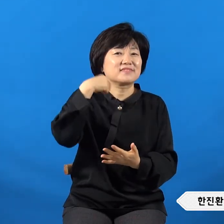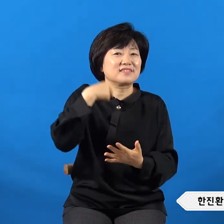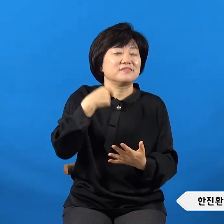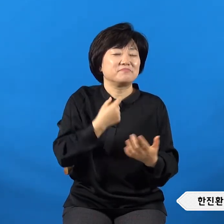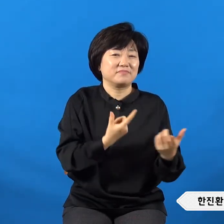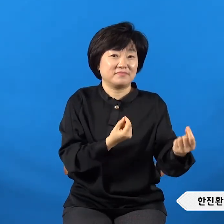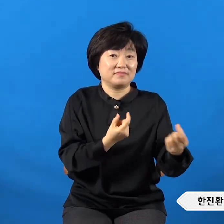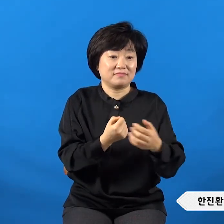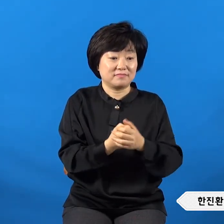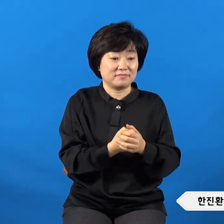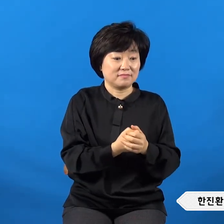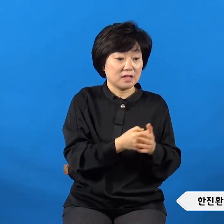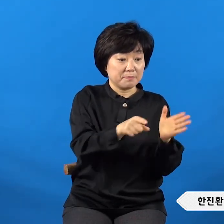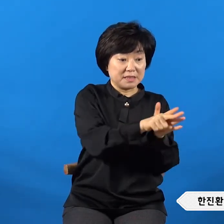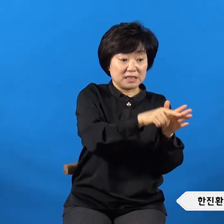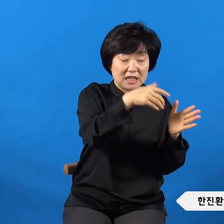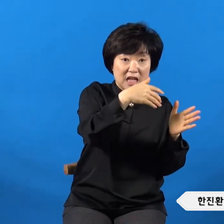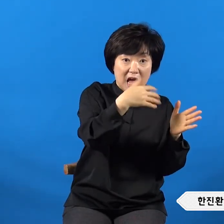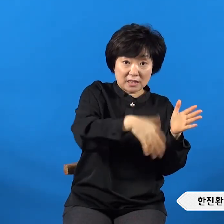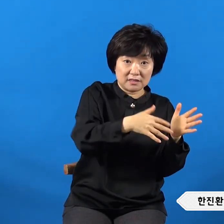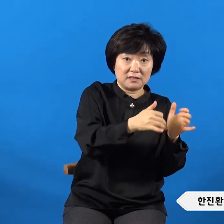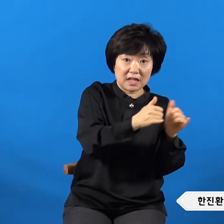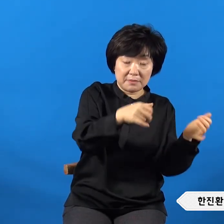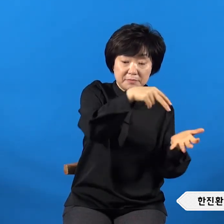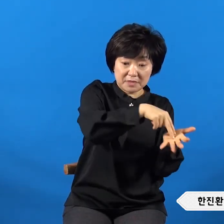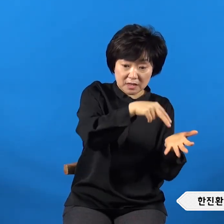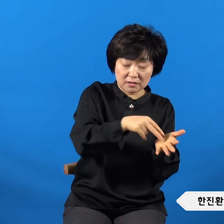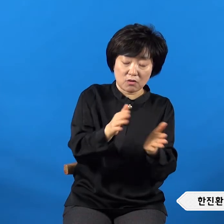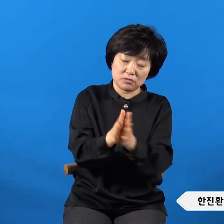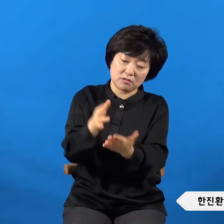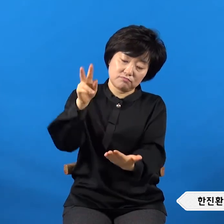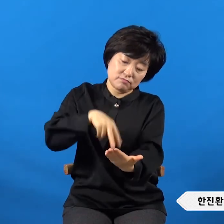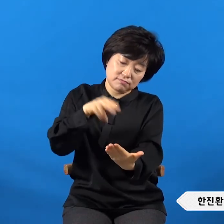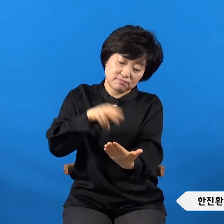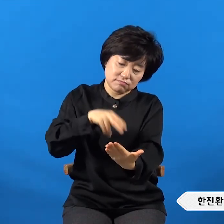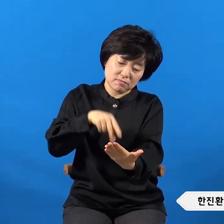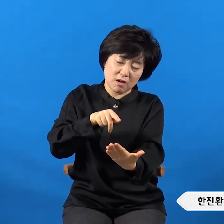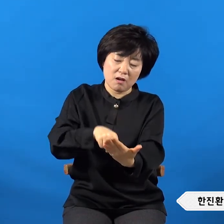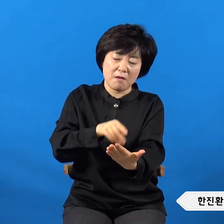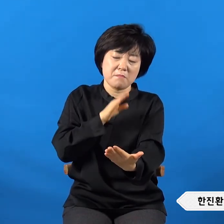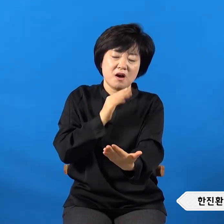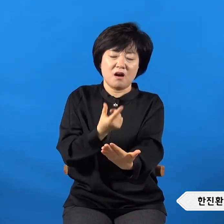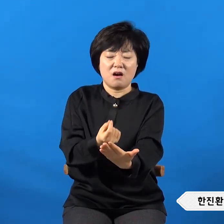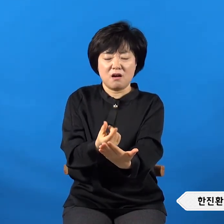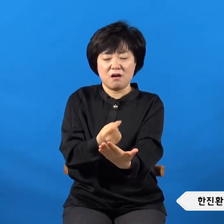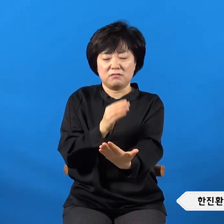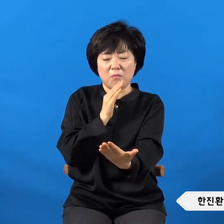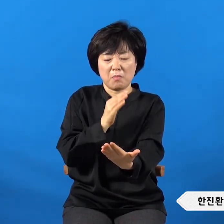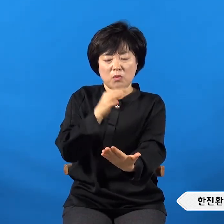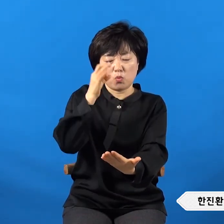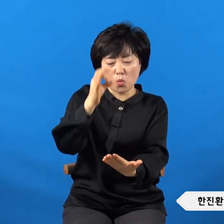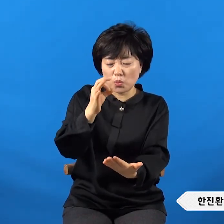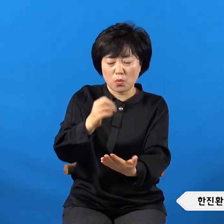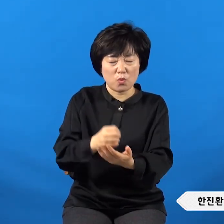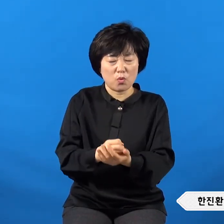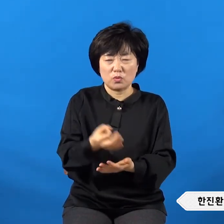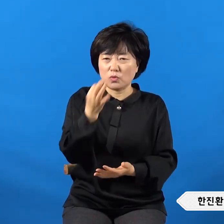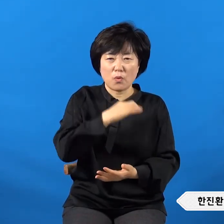돈도 지위도 명예도 다 잠시 지나가는 것이라는 사실에 너무나도